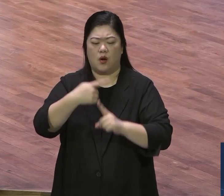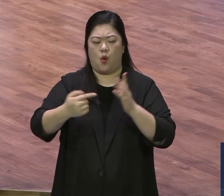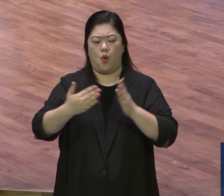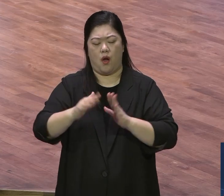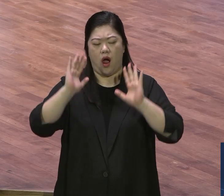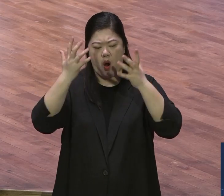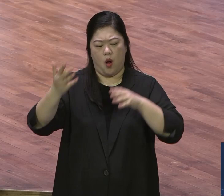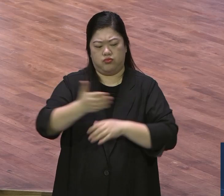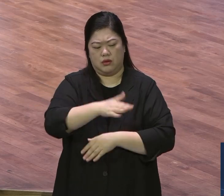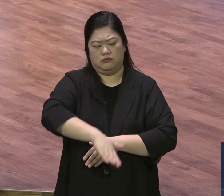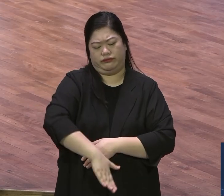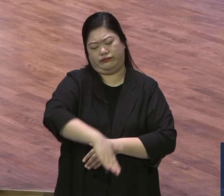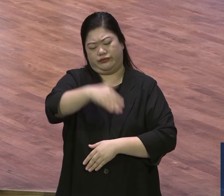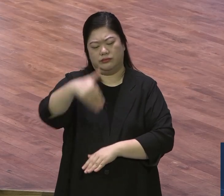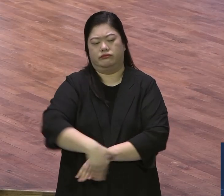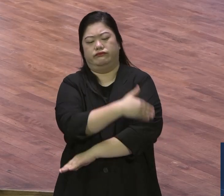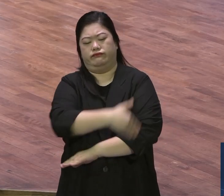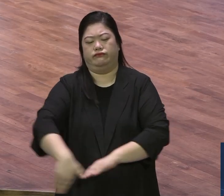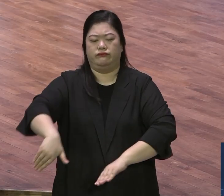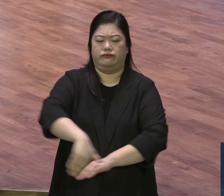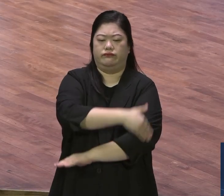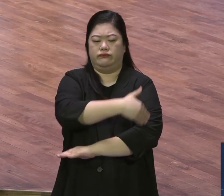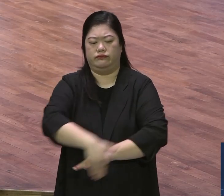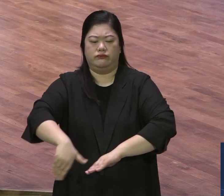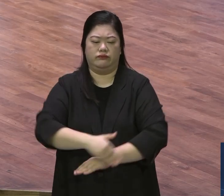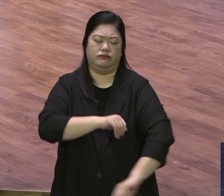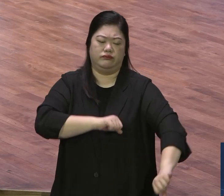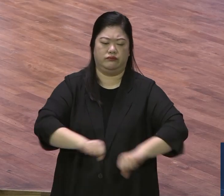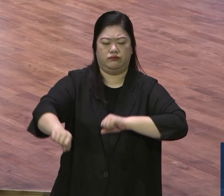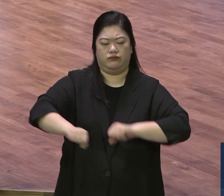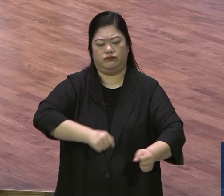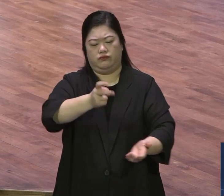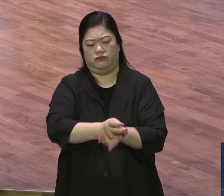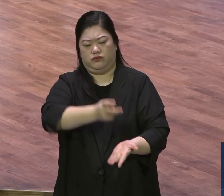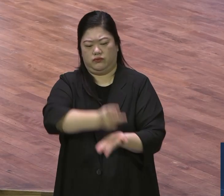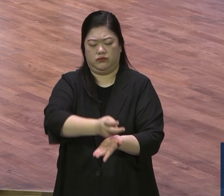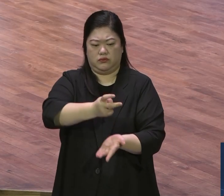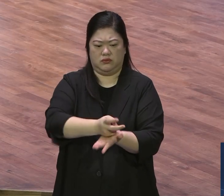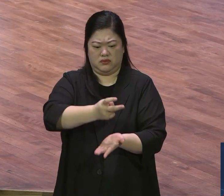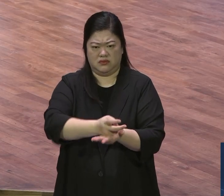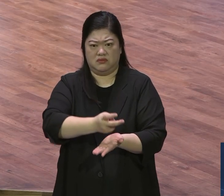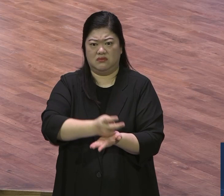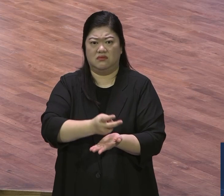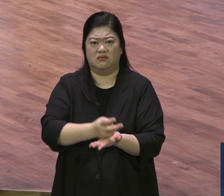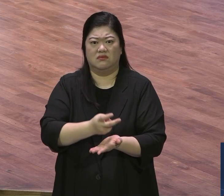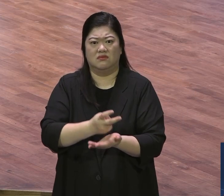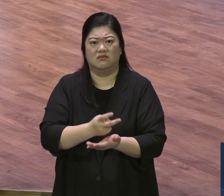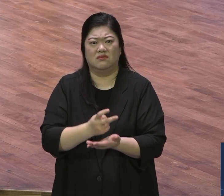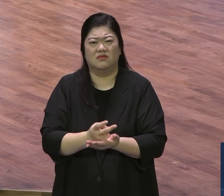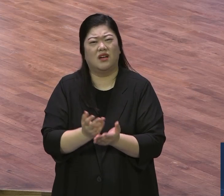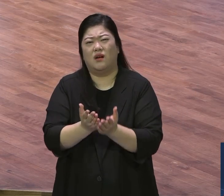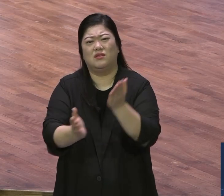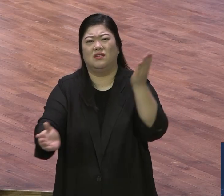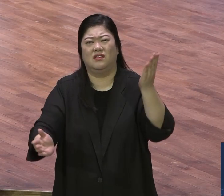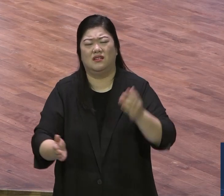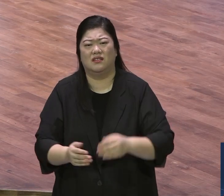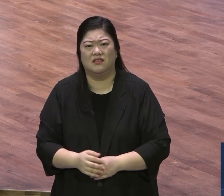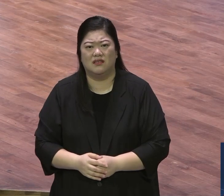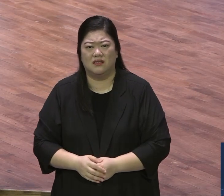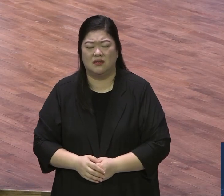율법 속에 살아와. 그리고 그 증거로 교회들마다 문제투성입니다. 내가 맞고 네가 틀렸니